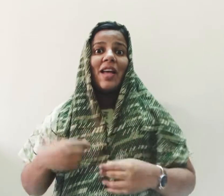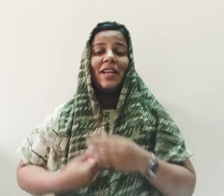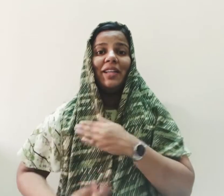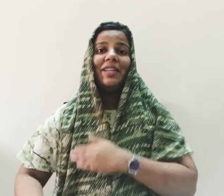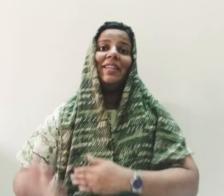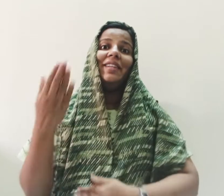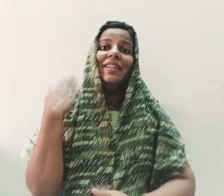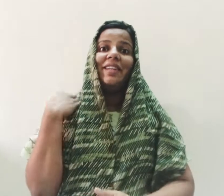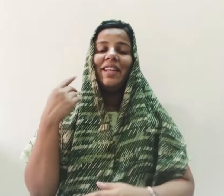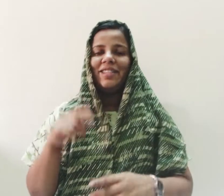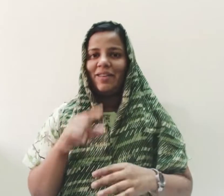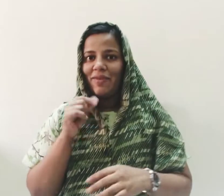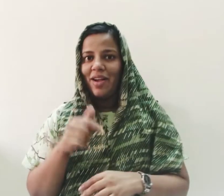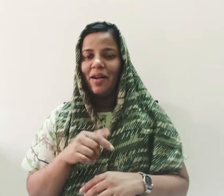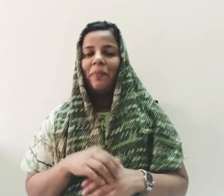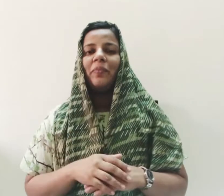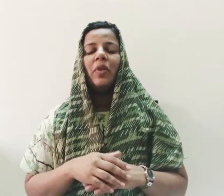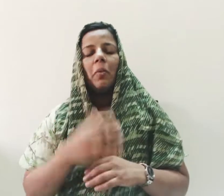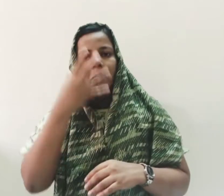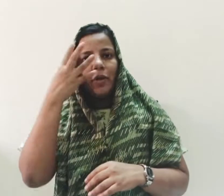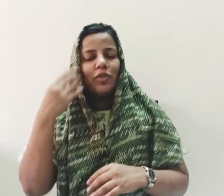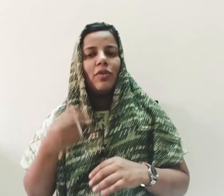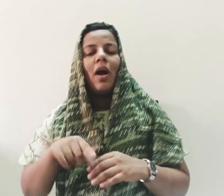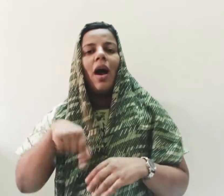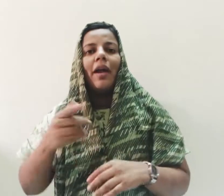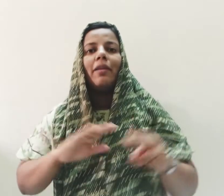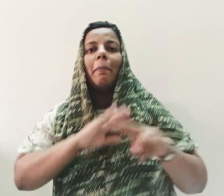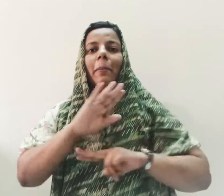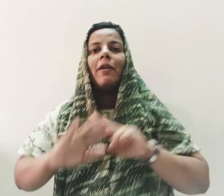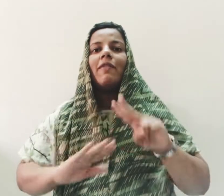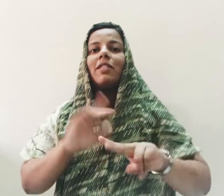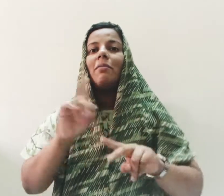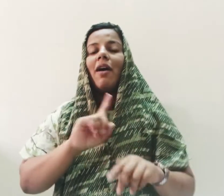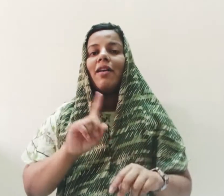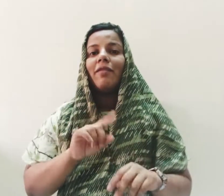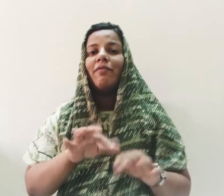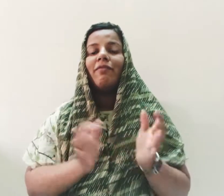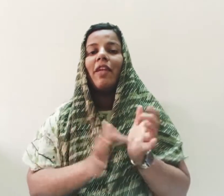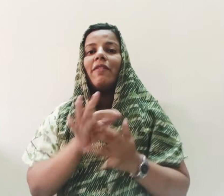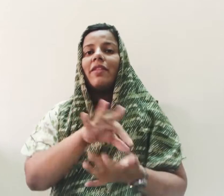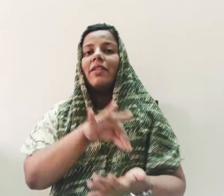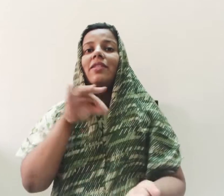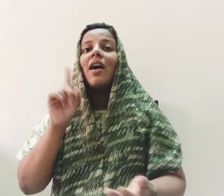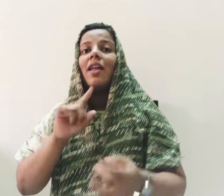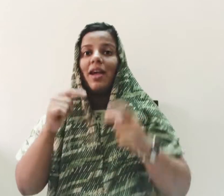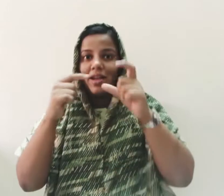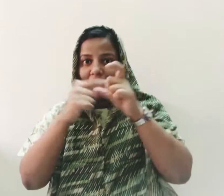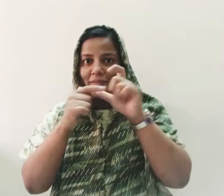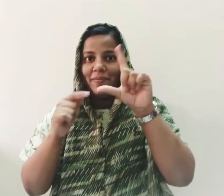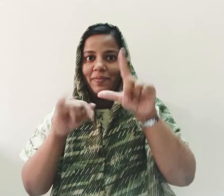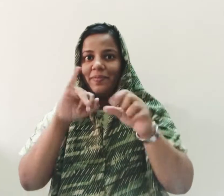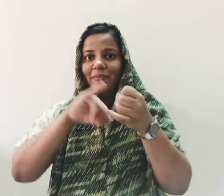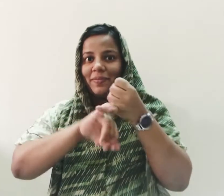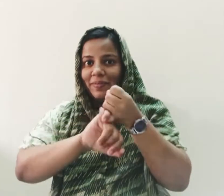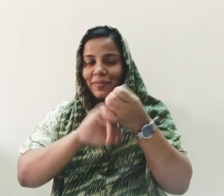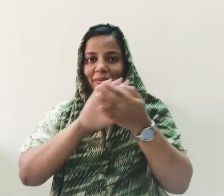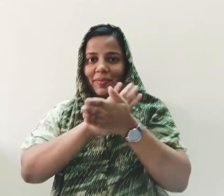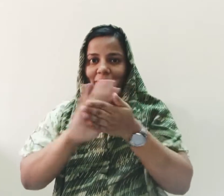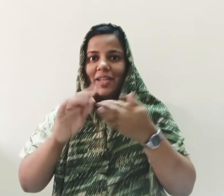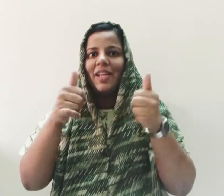ഏലീഷയുടെ കഥ അറിയാം. ഏലിയാവിൻ്റെ കാലശേഷം അടുത്ത പ്രവാചകനായി ദൈവം തിരഞ്ഞെടുത്ത വ്യക്തിയായിരുന്നു ഏലീഷ. ഏലിയാവ് ഏലീഷയുടെ